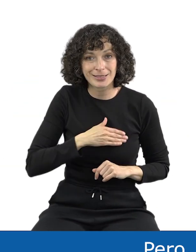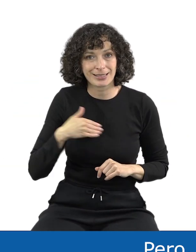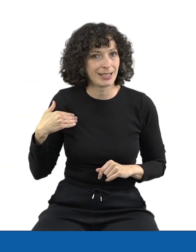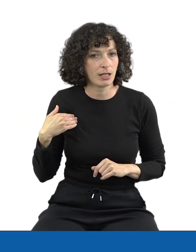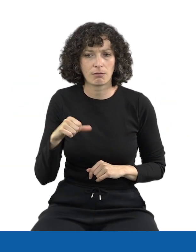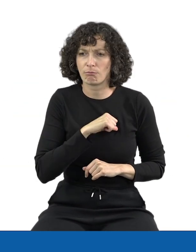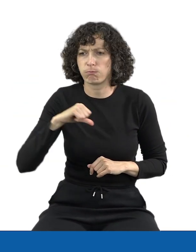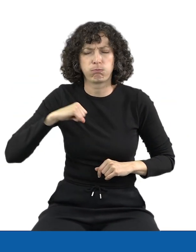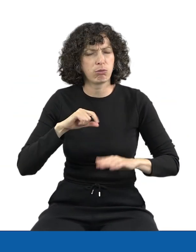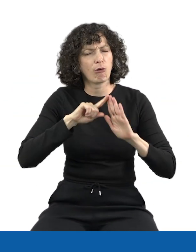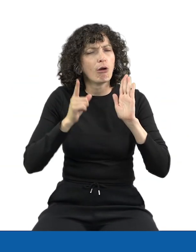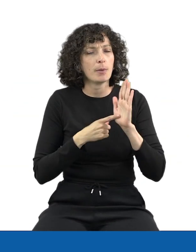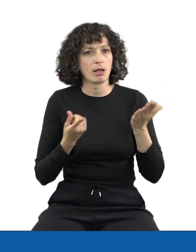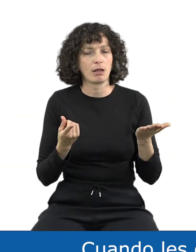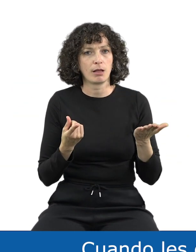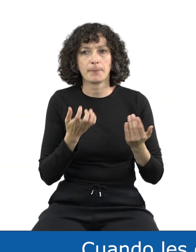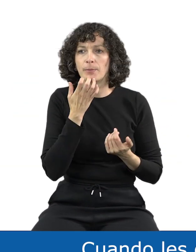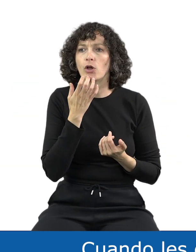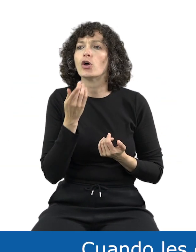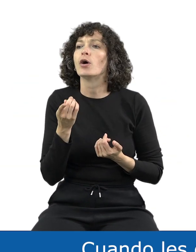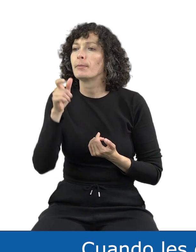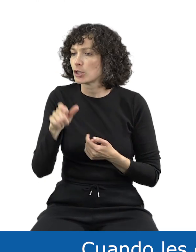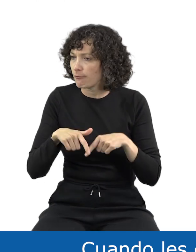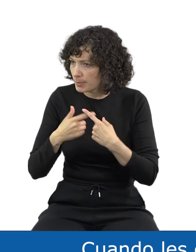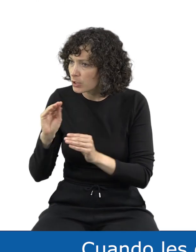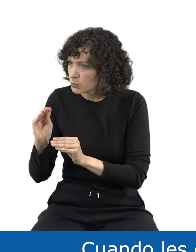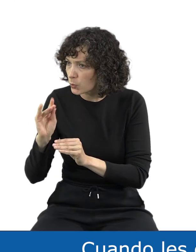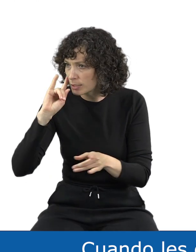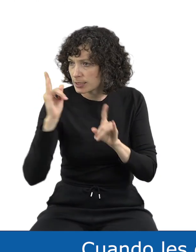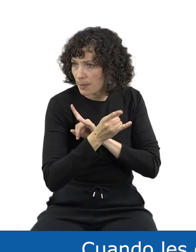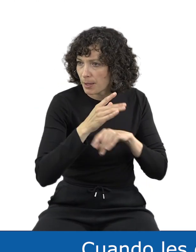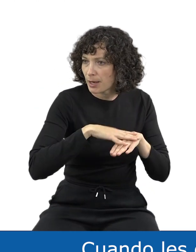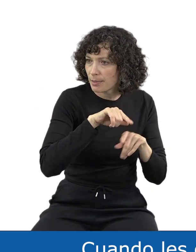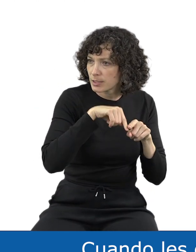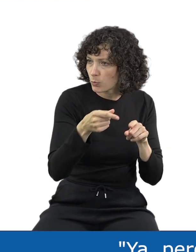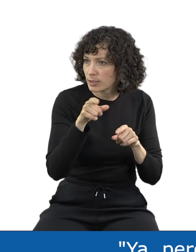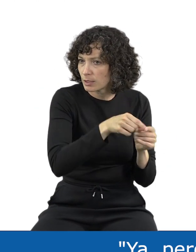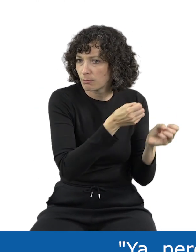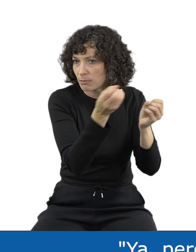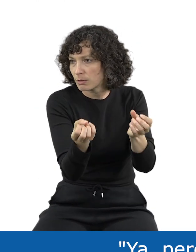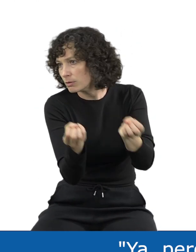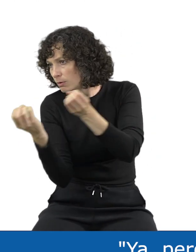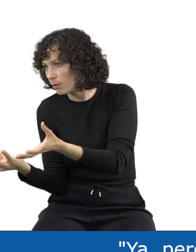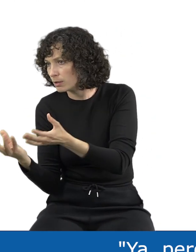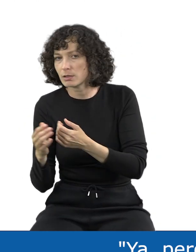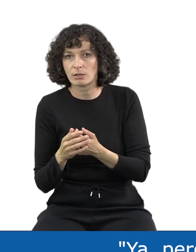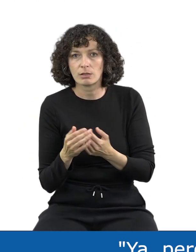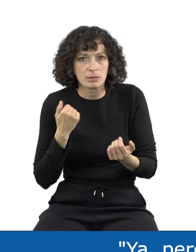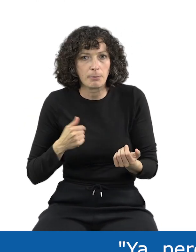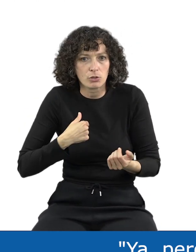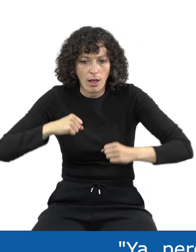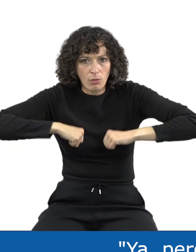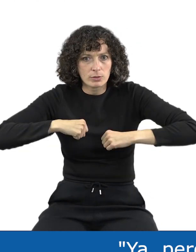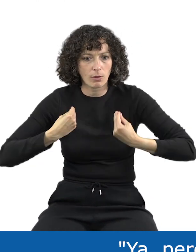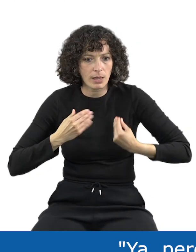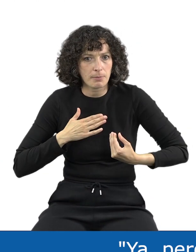veces lo que quieren es ser totalmente independientes, ¿no? Cuando les dicen, bueno, pues que llame un familiar tuyo, que te cuente. Ya, pero yo soy un adulto,